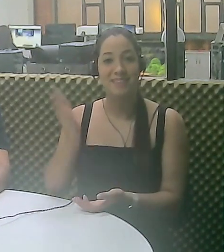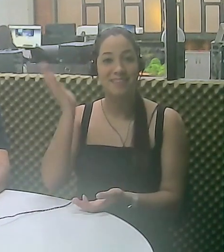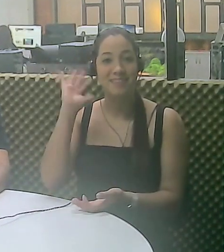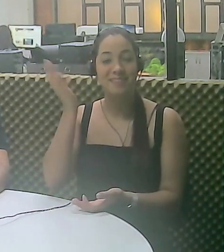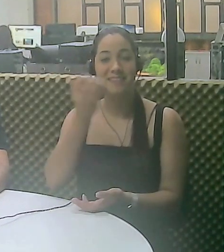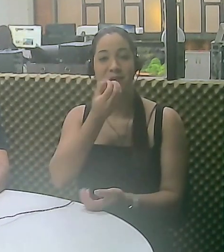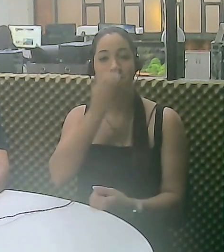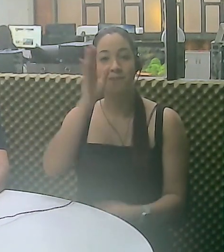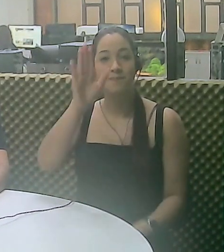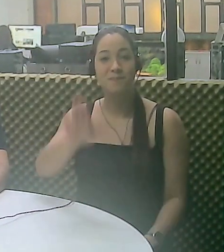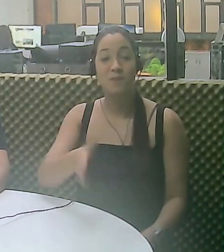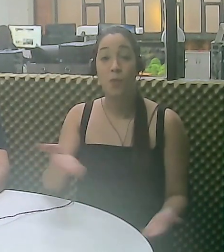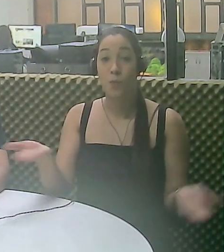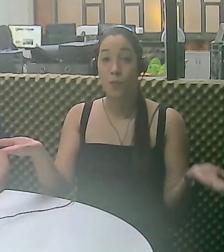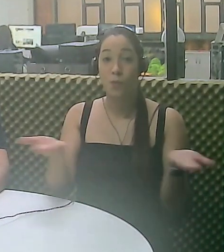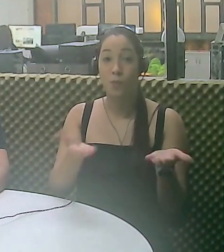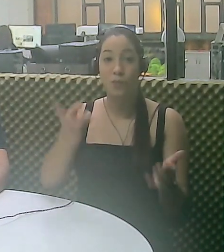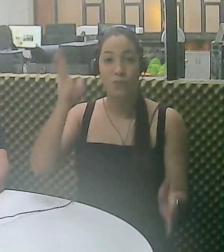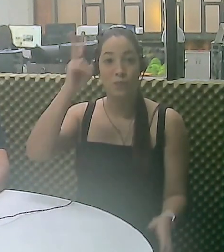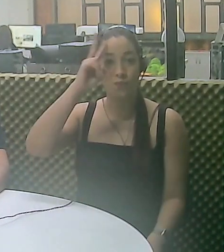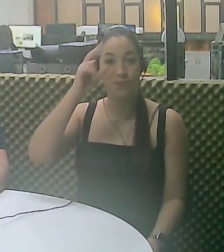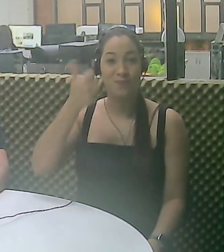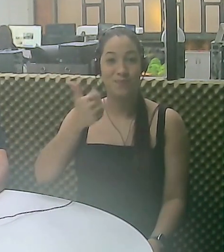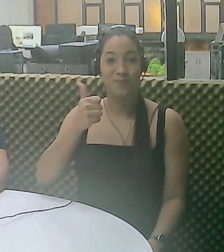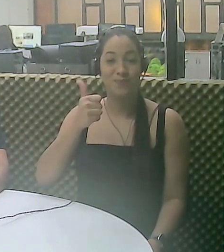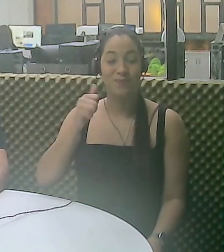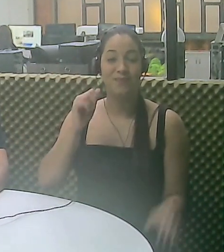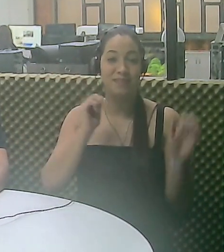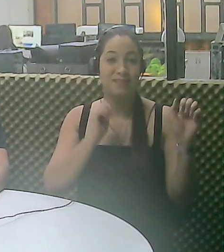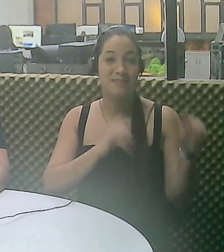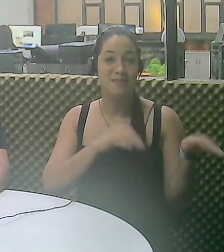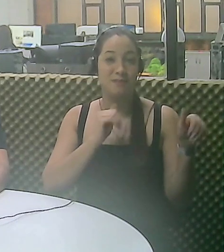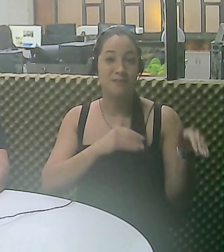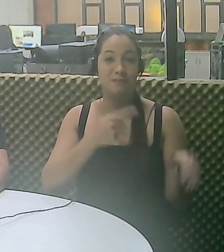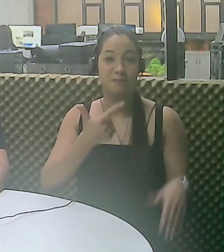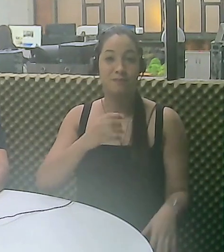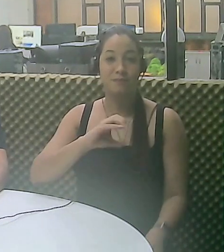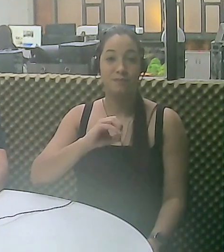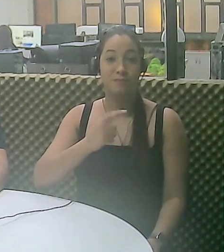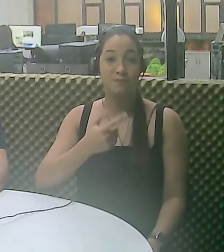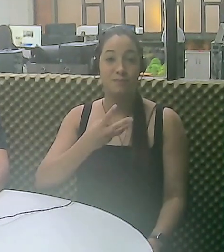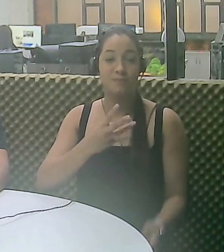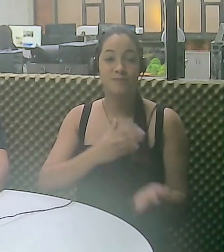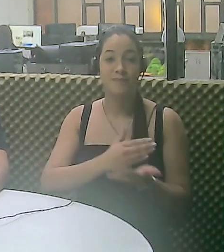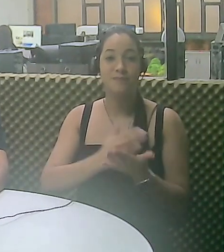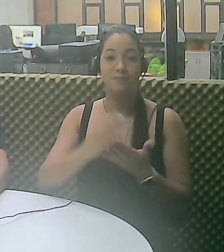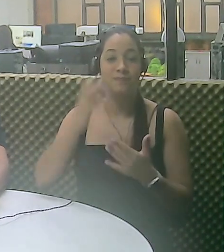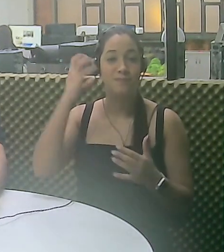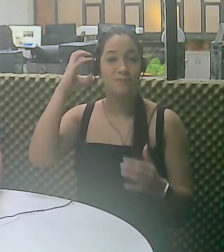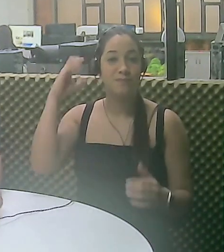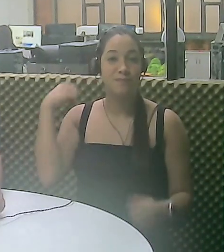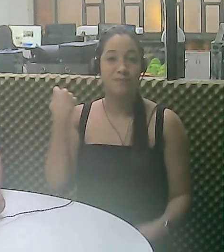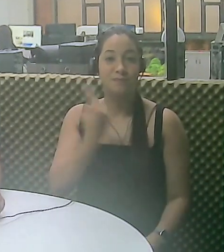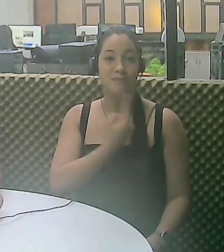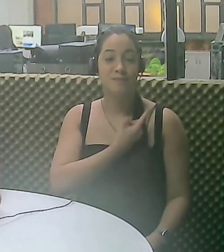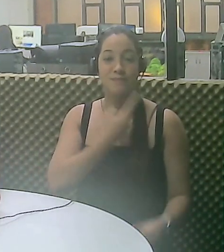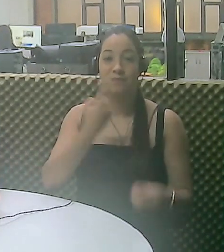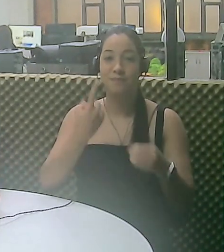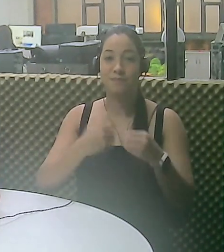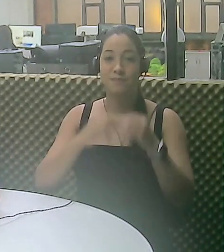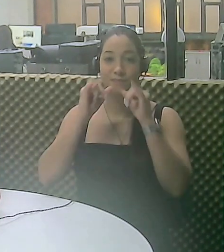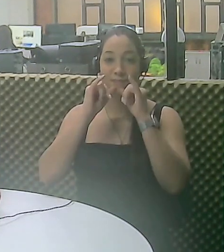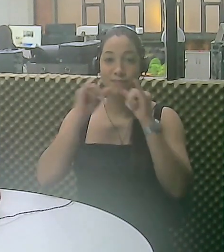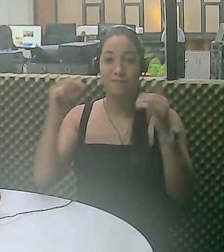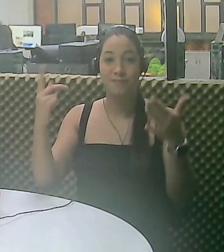Olá, boa tarde. Hoje é segunda-feira, dia 11 de setembro de 2023. Está no ar a Rádio Nossa Cidade com um boletim de notícias sobre o que